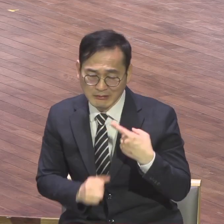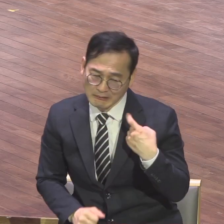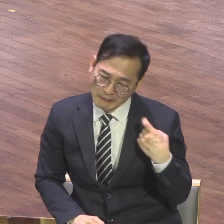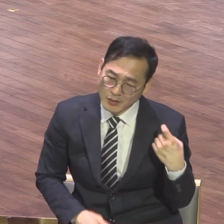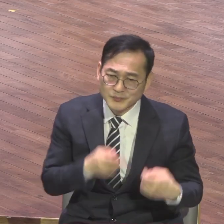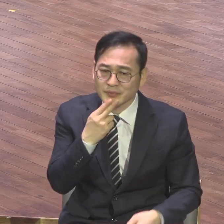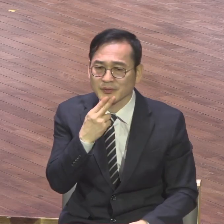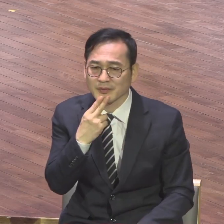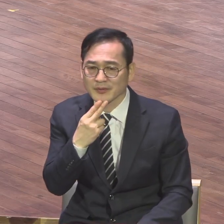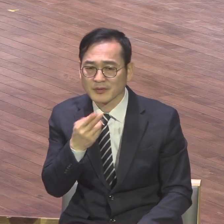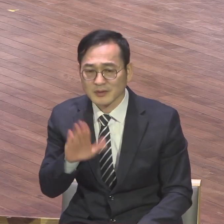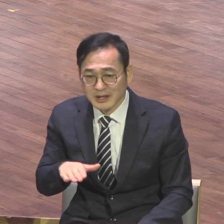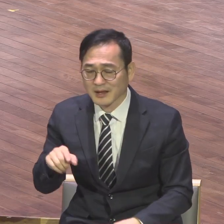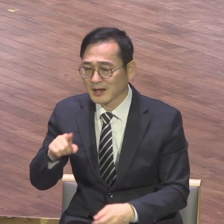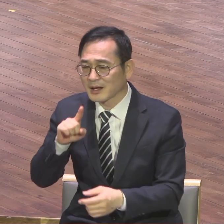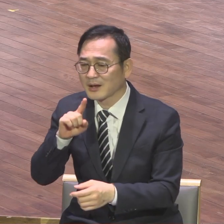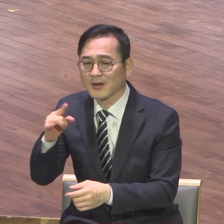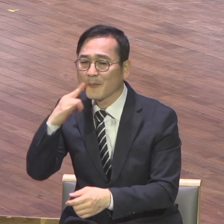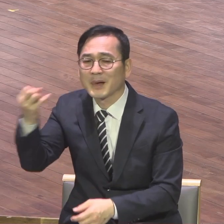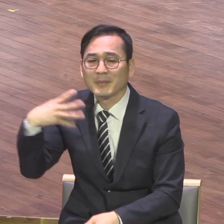가겠나 이런다니까요.